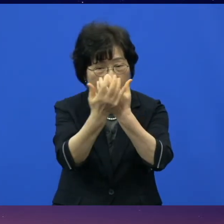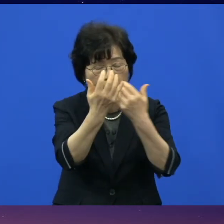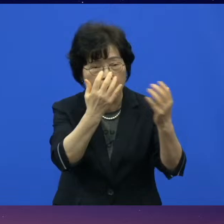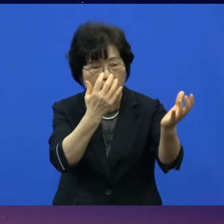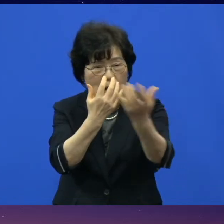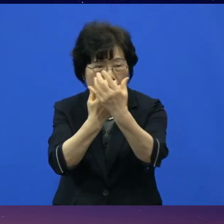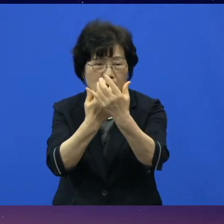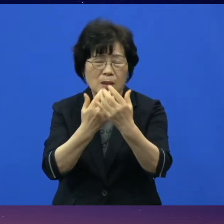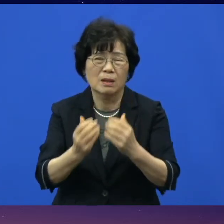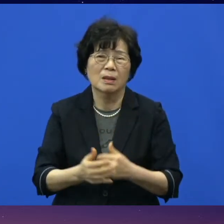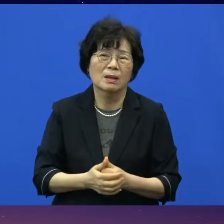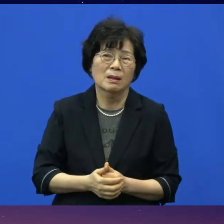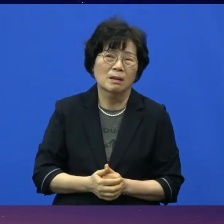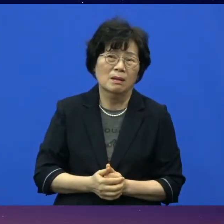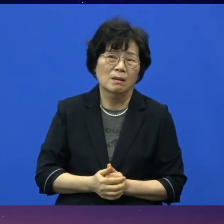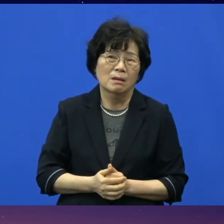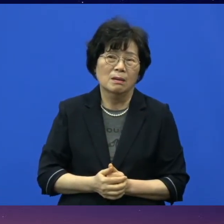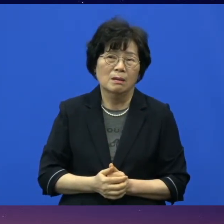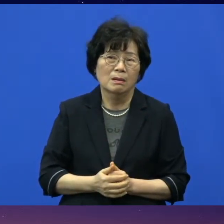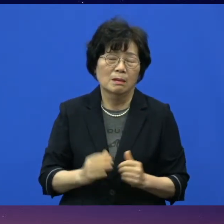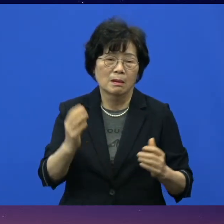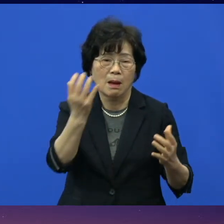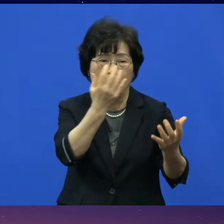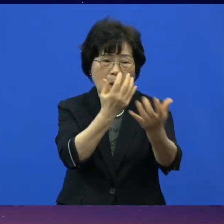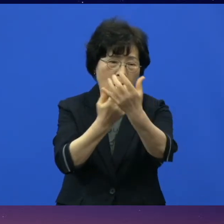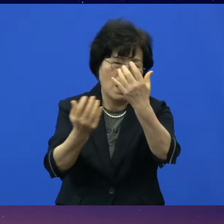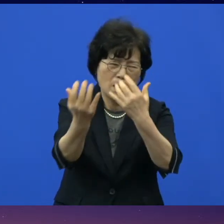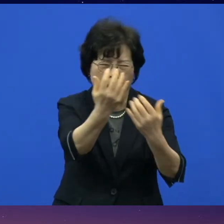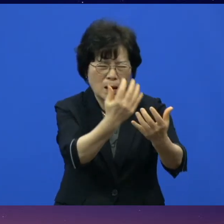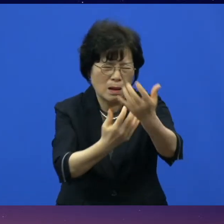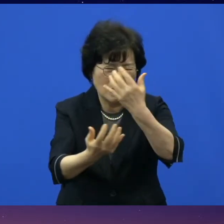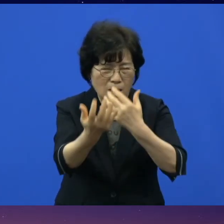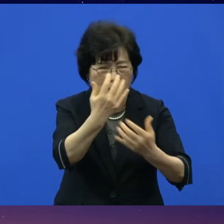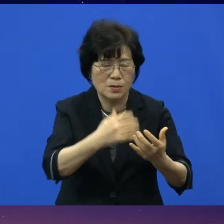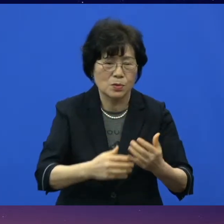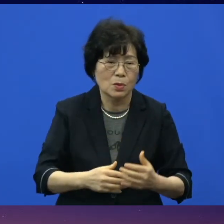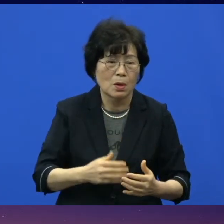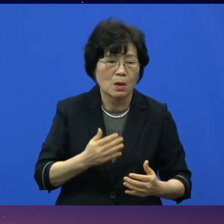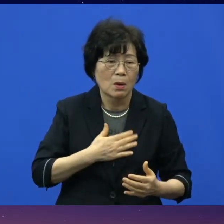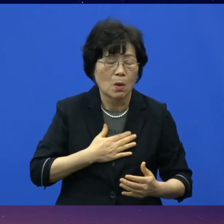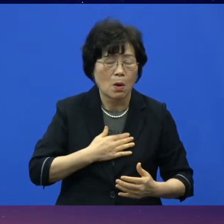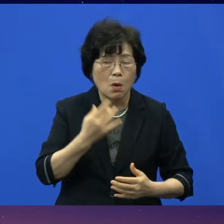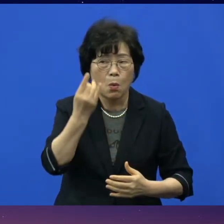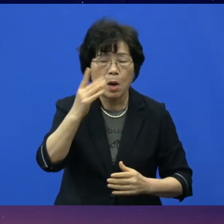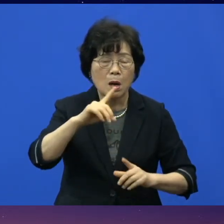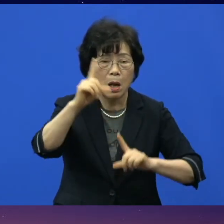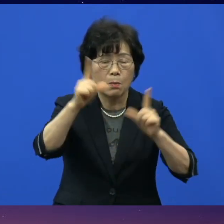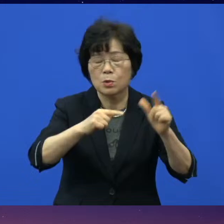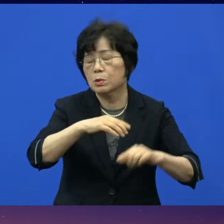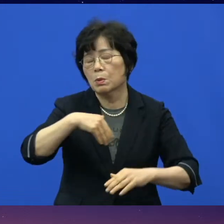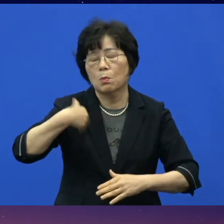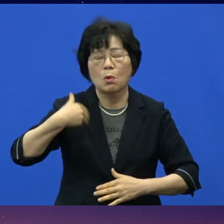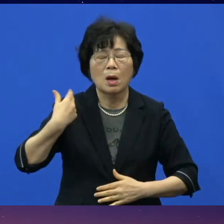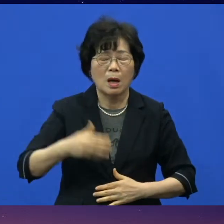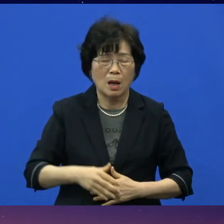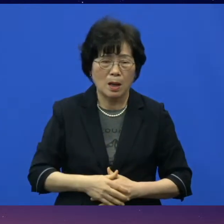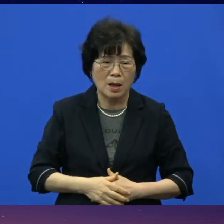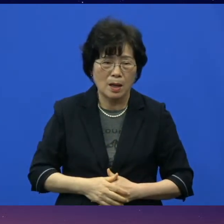그 가면이 막 나중에는 너무 많이 여러 걸 해가지고 막 하도 많이 갈아 끼워가지고 나중에는